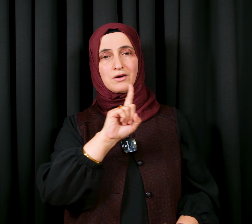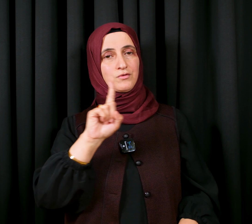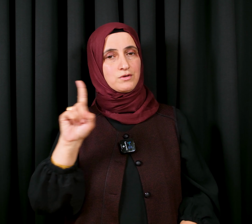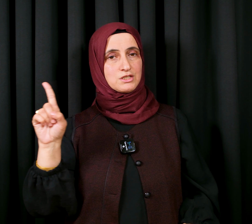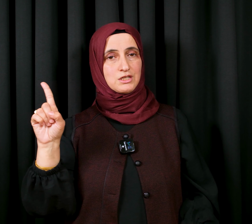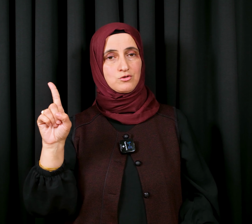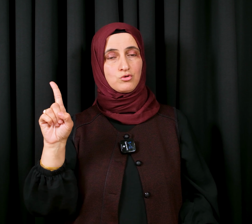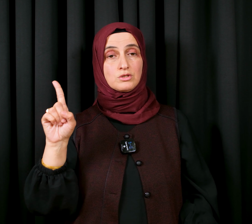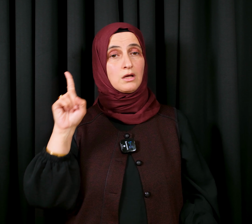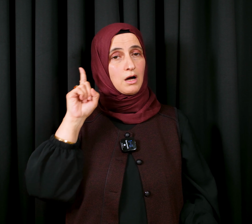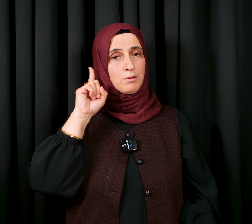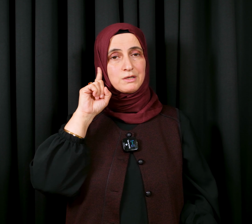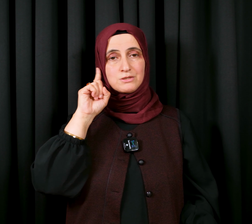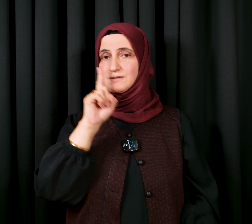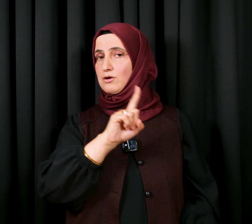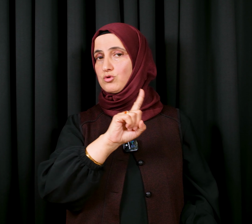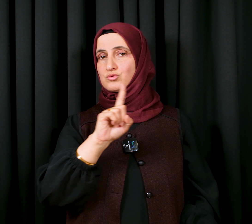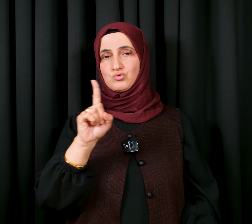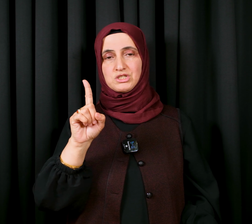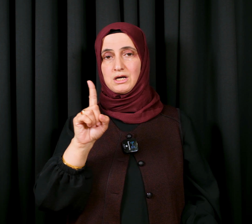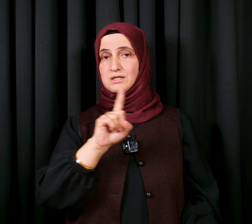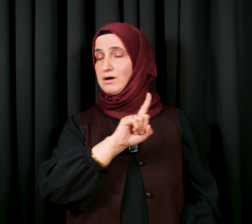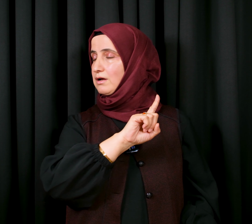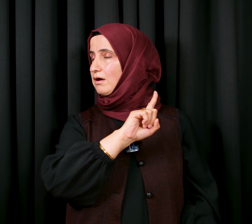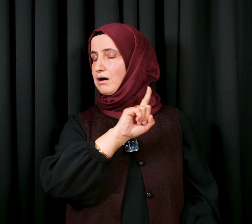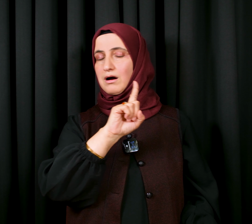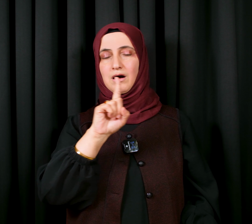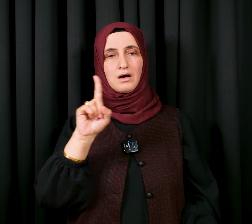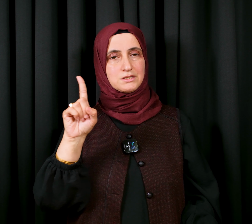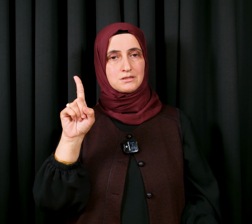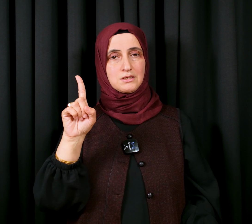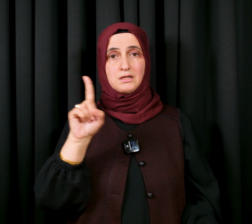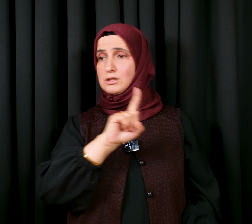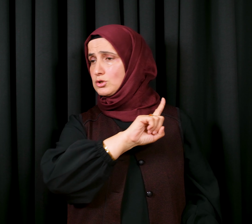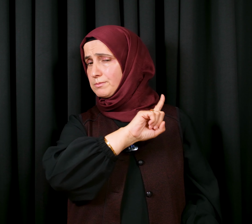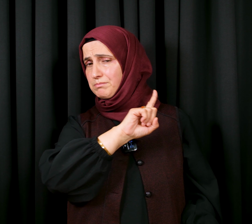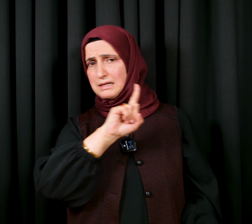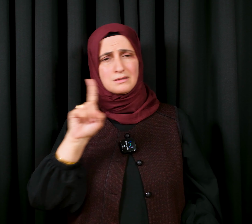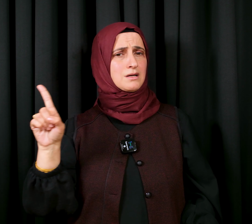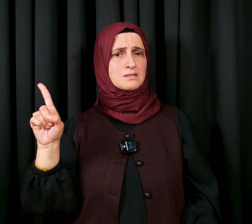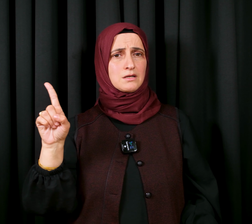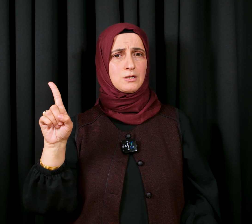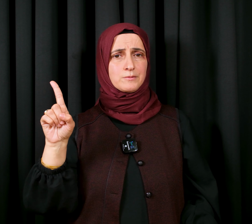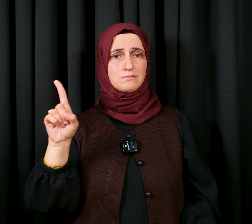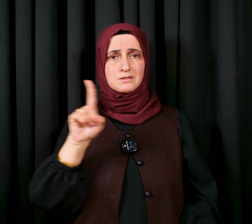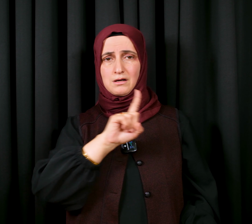hafif yana çekiyoruz. Ama başımızda olumsuzluk işareti var. Hayır. Biraz daha sert yaptığımızda,